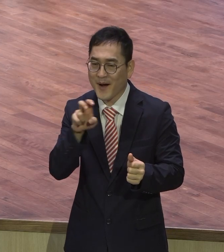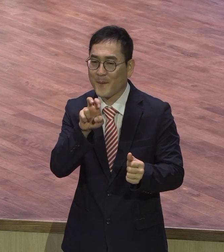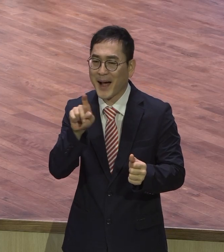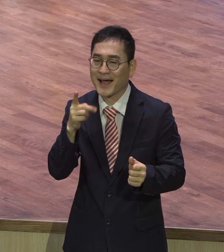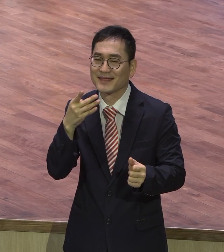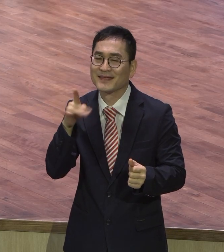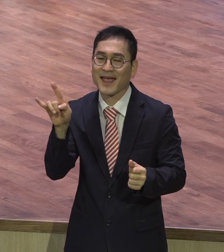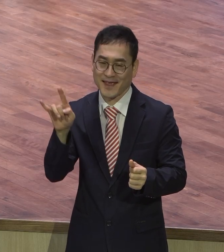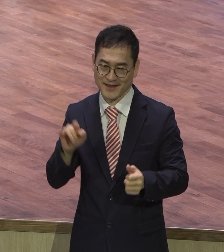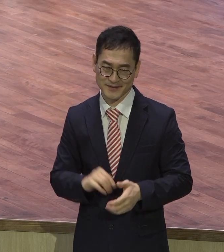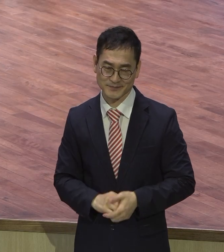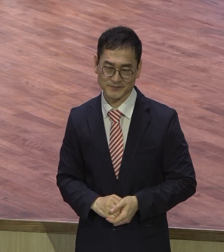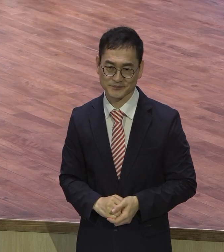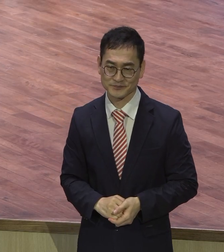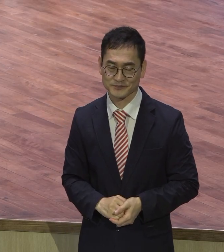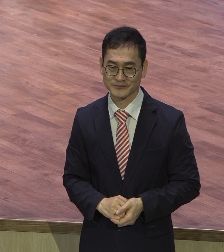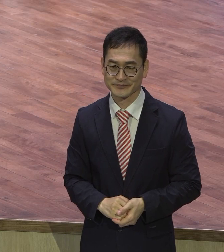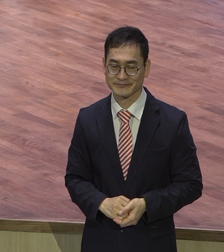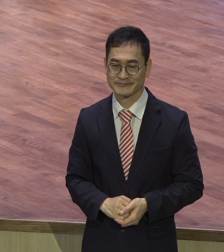거예요 래위에서 마태로